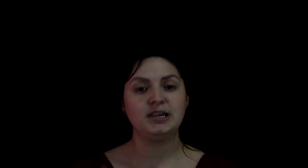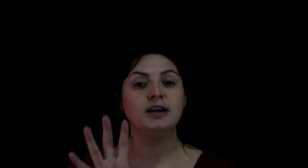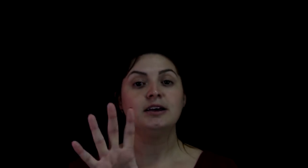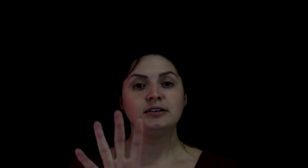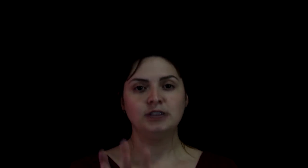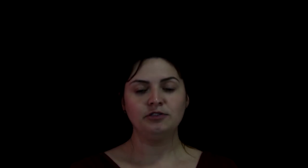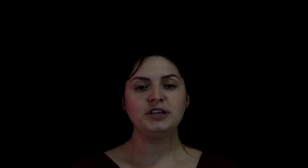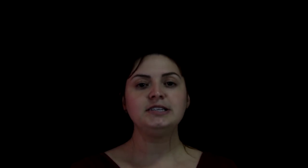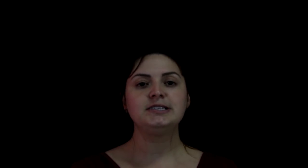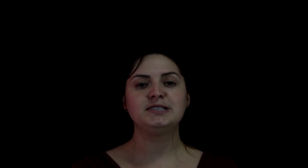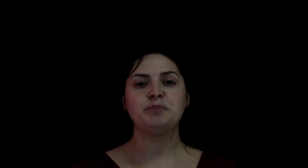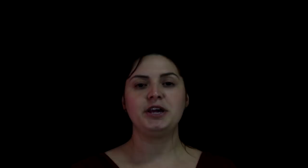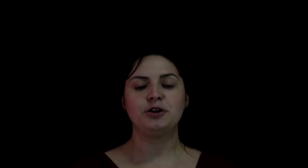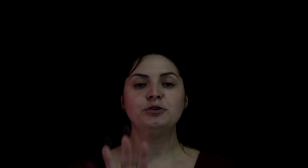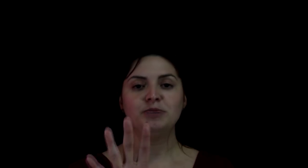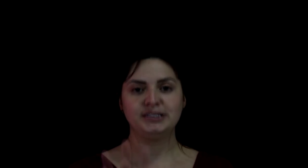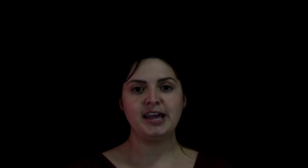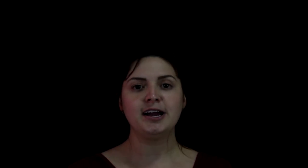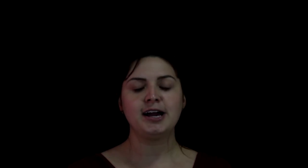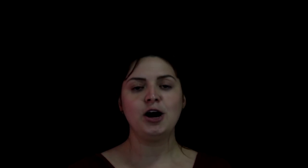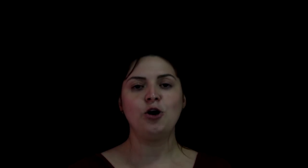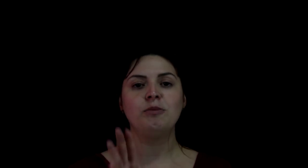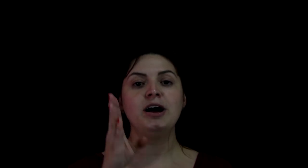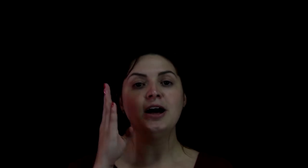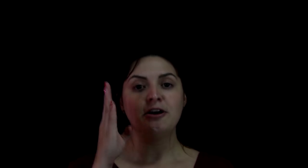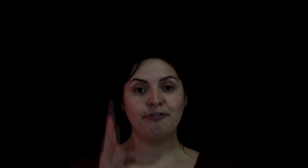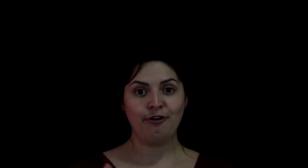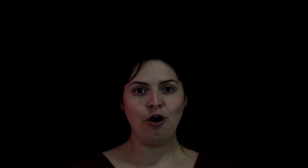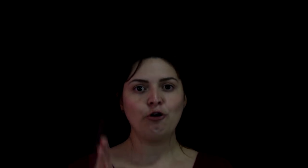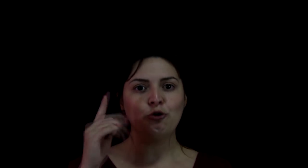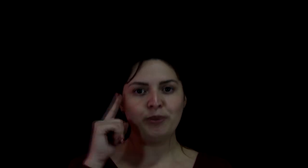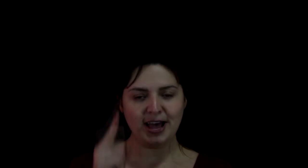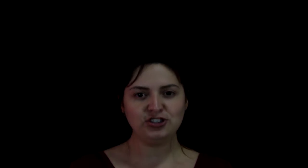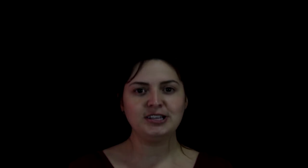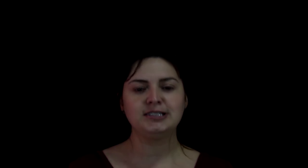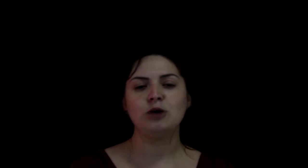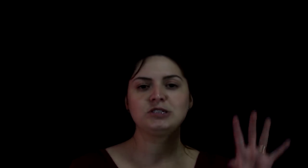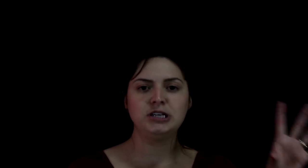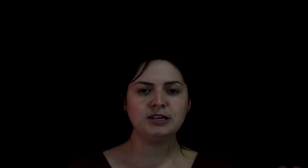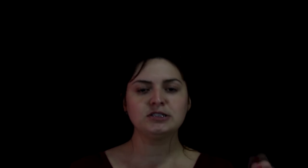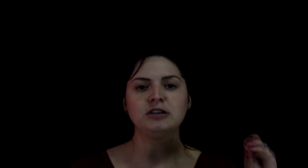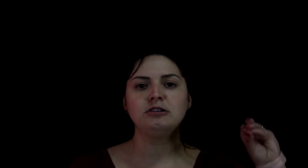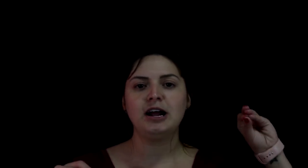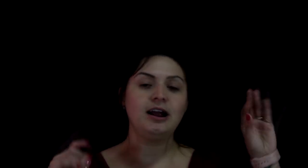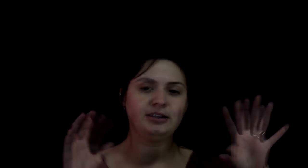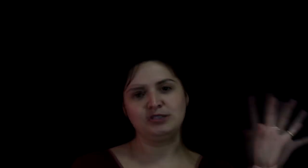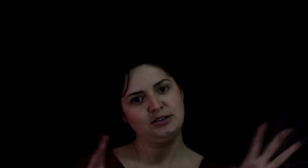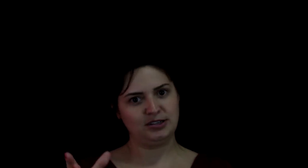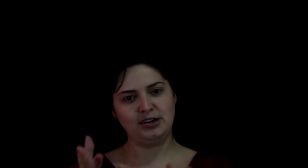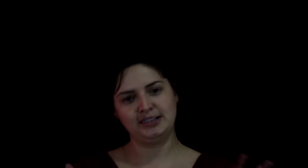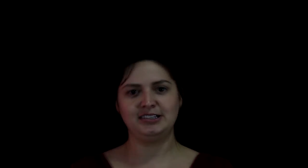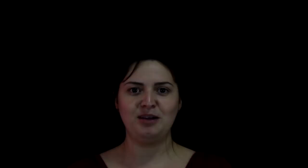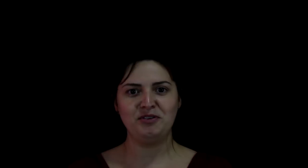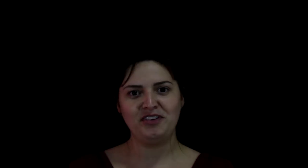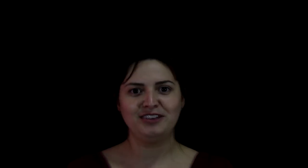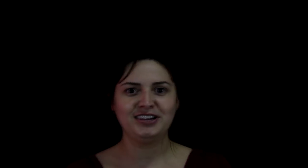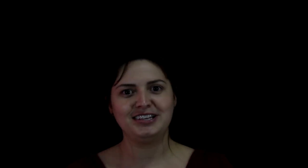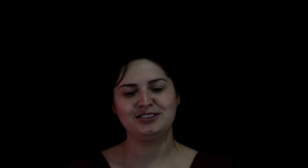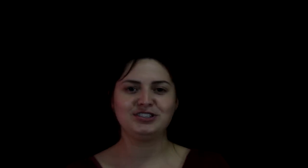você. Não fique em desespero, mantenha calma, foco, preste atenção, desligue o celular. Ah não, desligue o celular que você está me vendo aqui se você